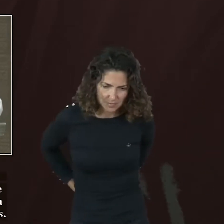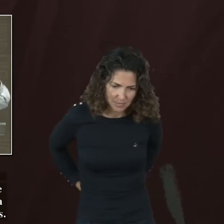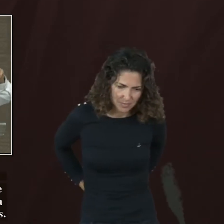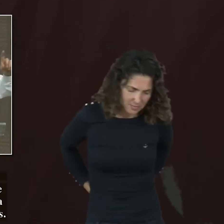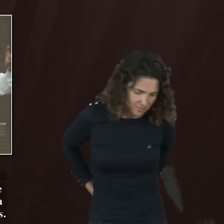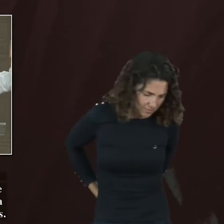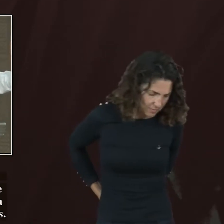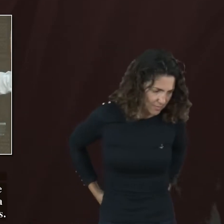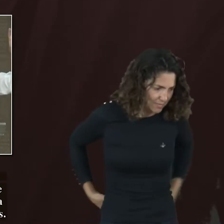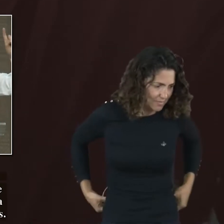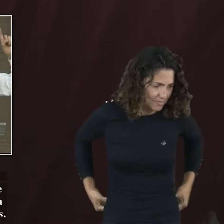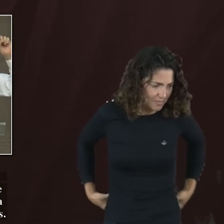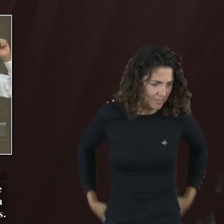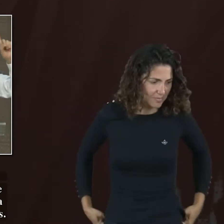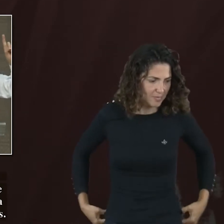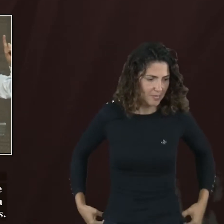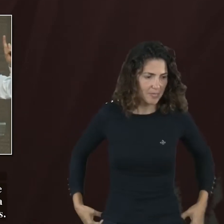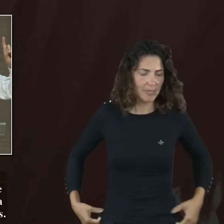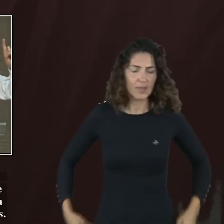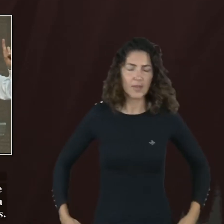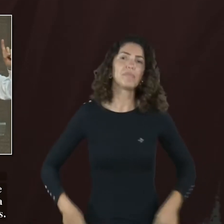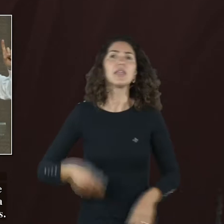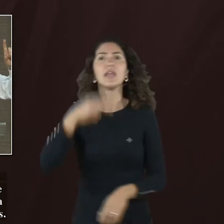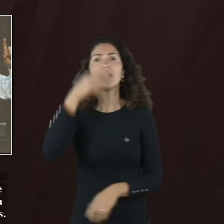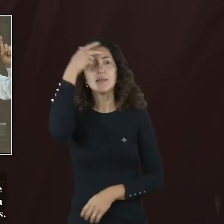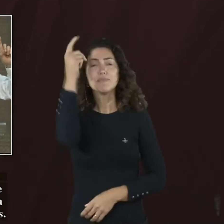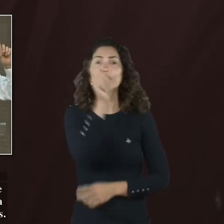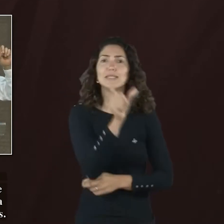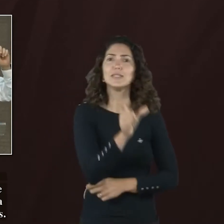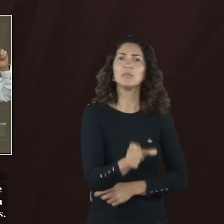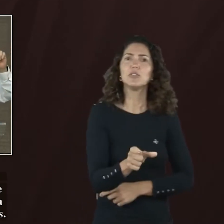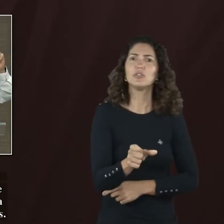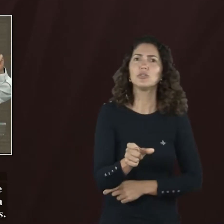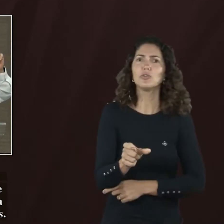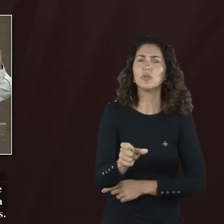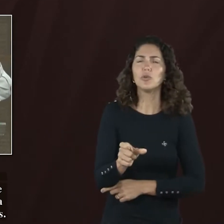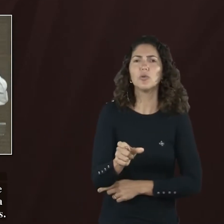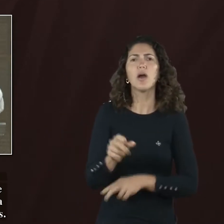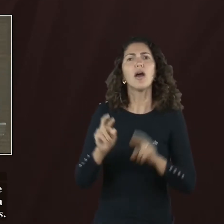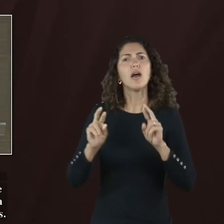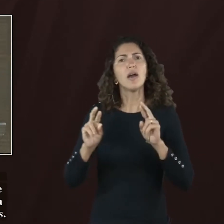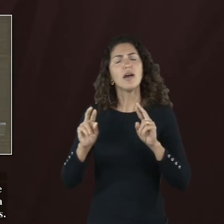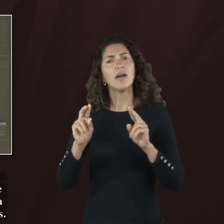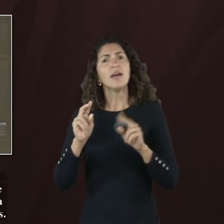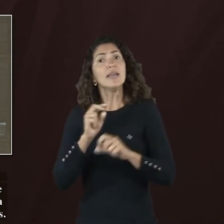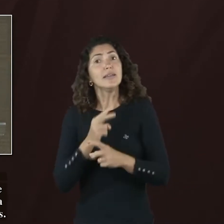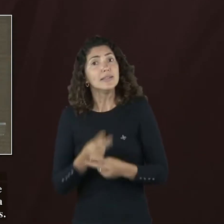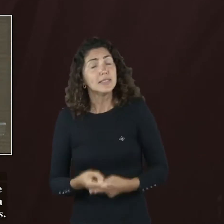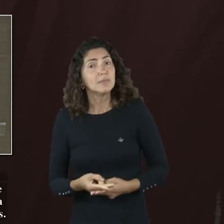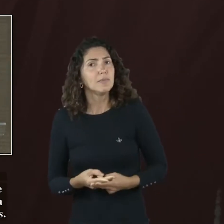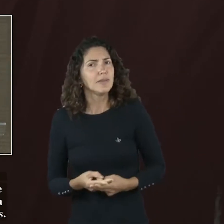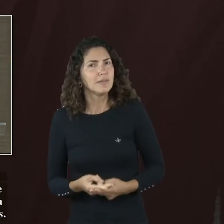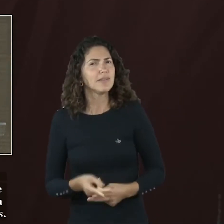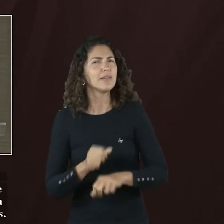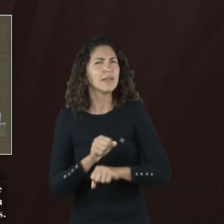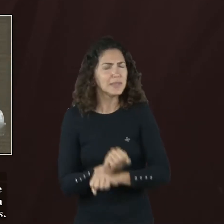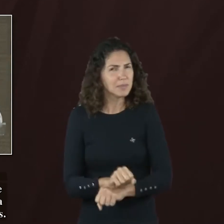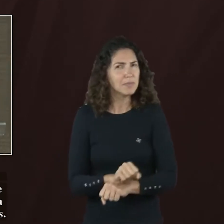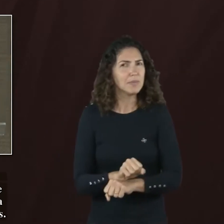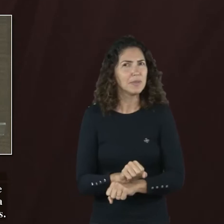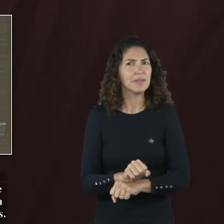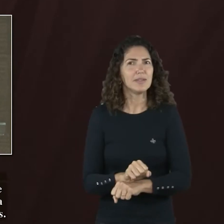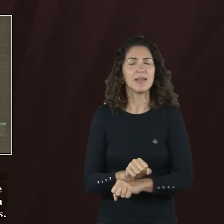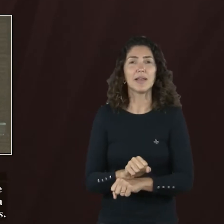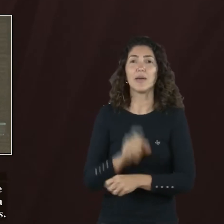a promessa do Pai, a qual disse ele, de mim ouvistes. Irmãos,